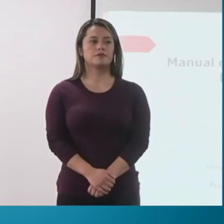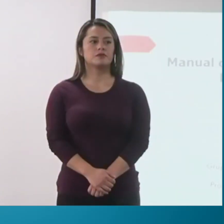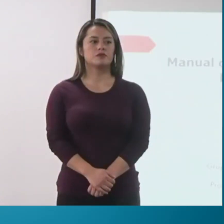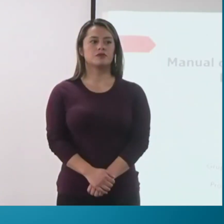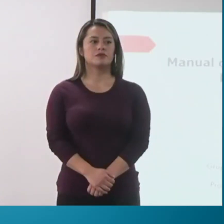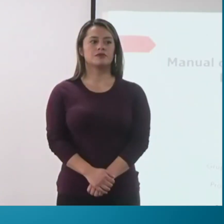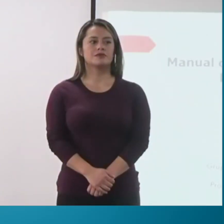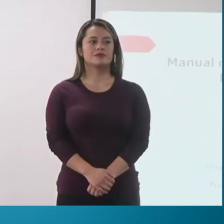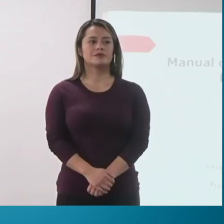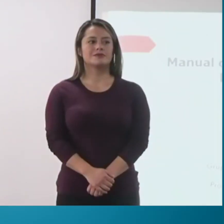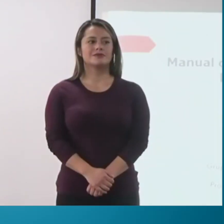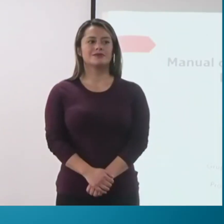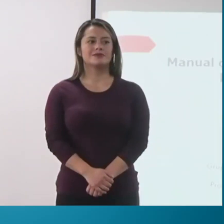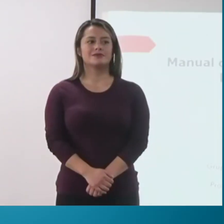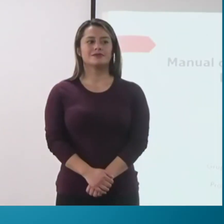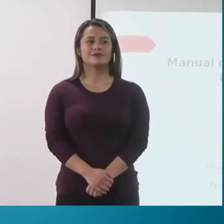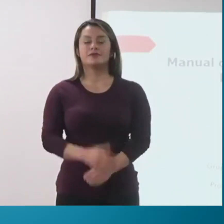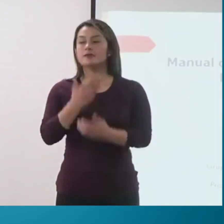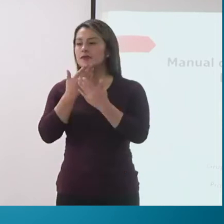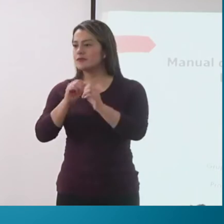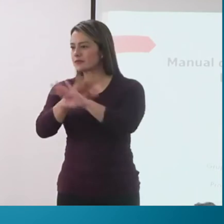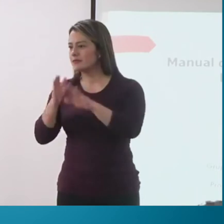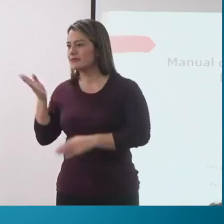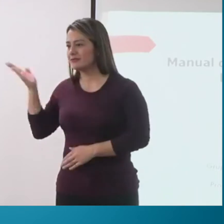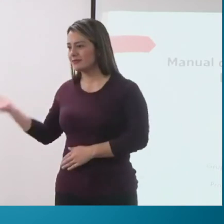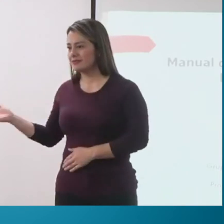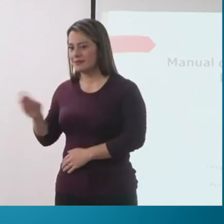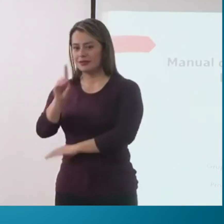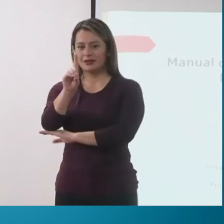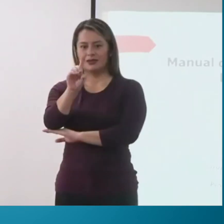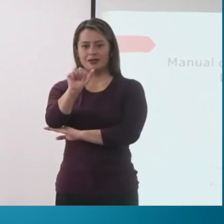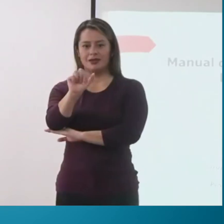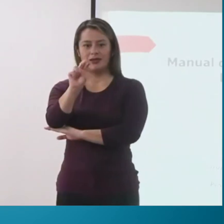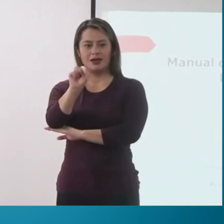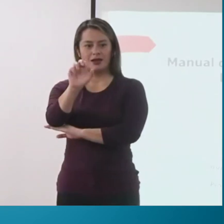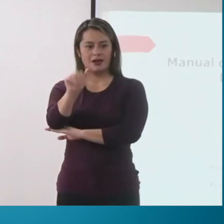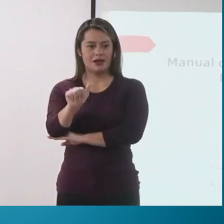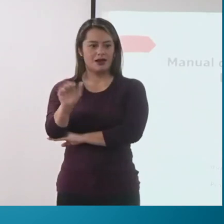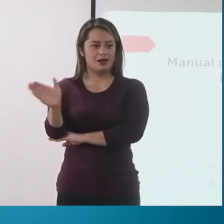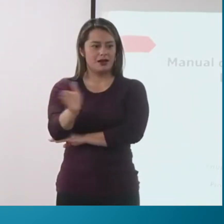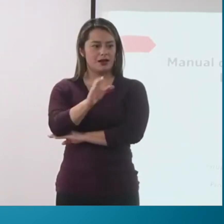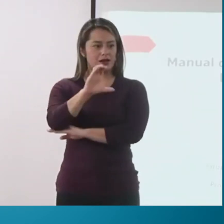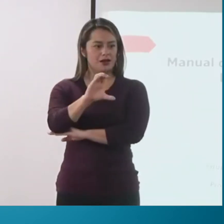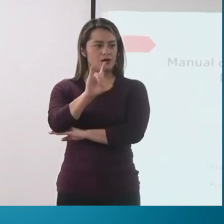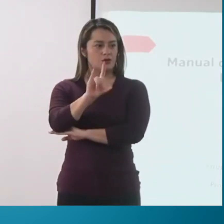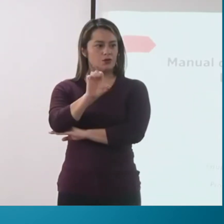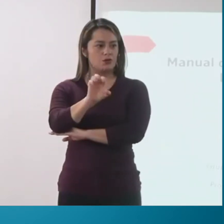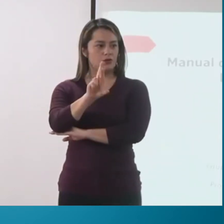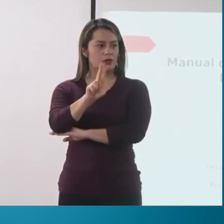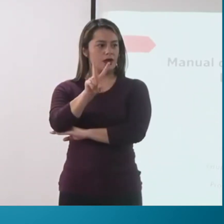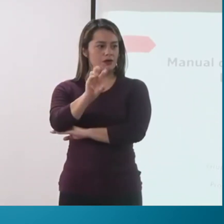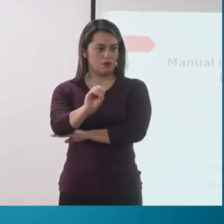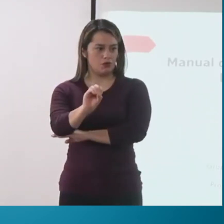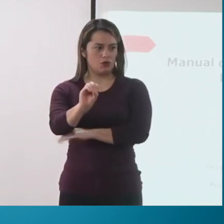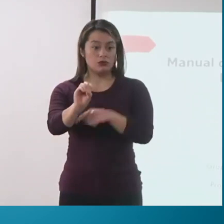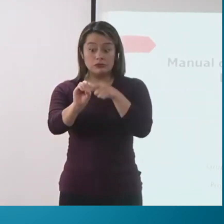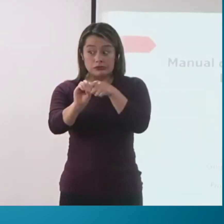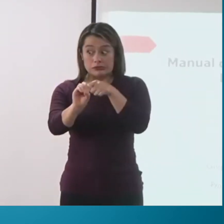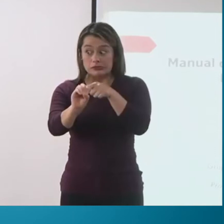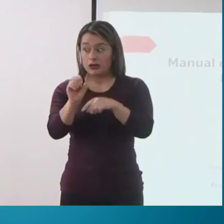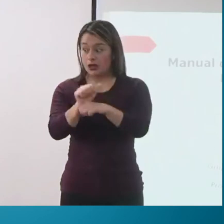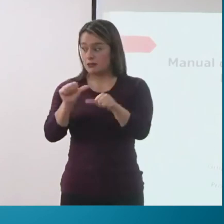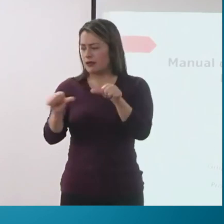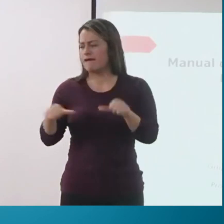Buenos días, mi nombre es Diana Cuervo, me encanta mi apellido, por eso dije Cuervo como el ave para que se acuerden de